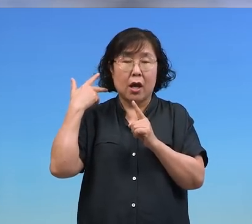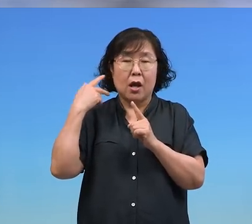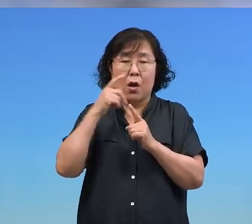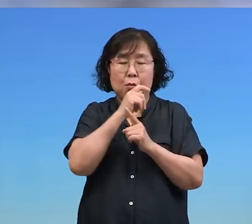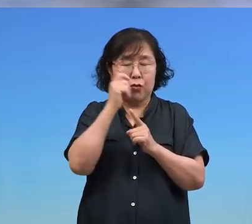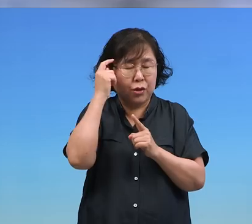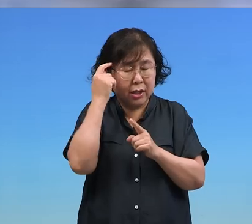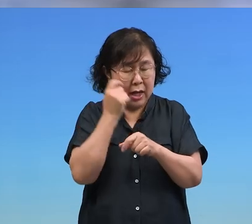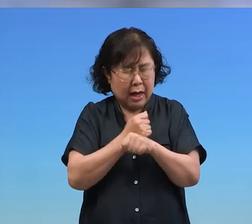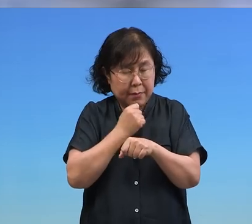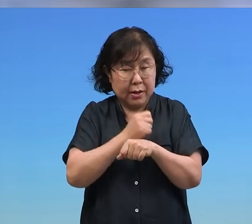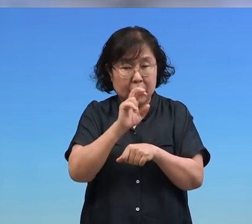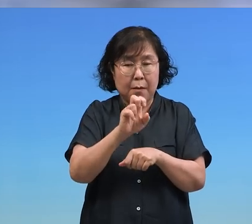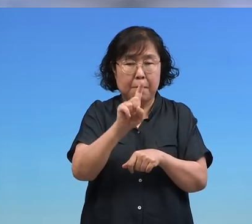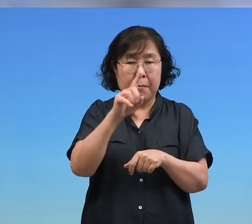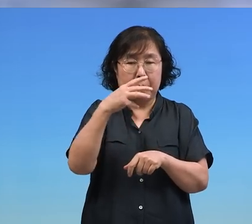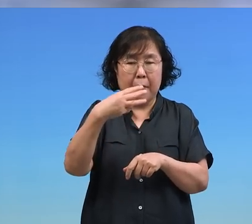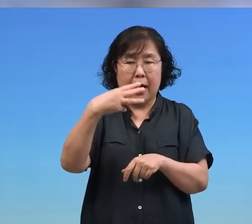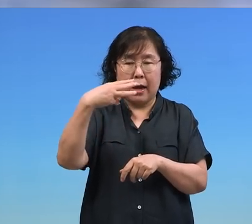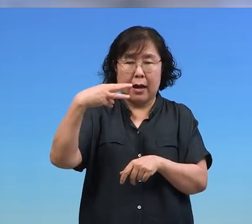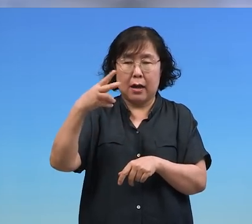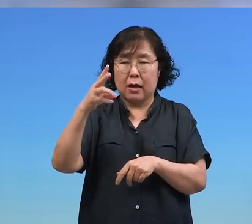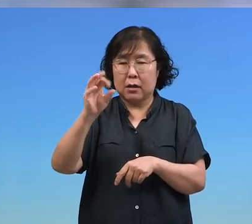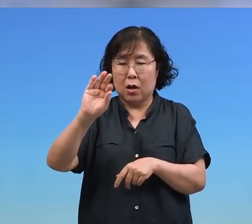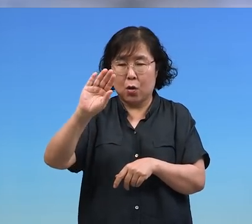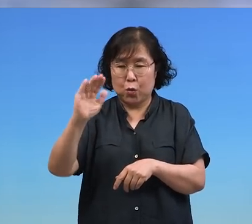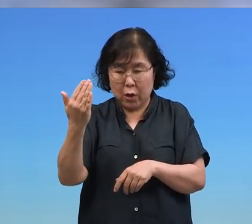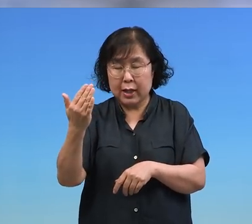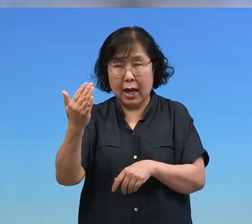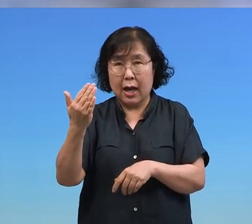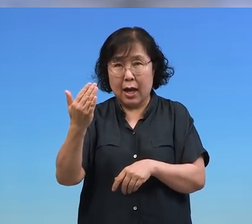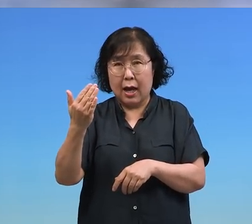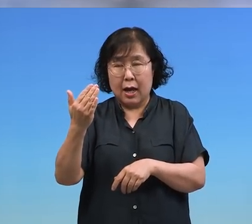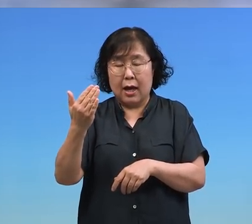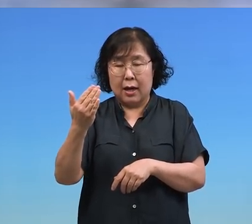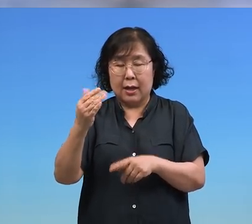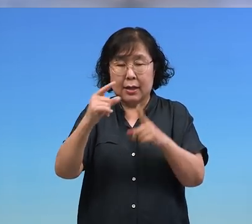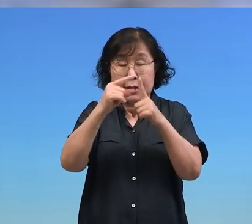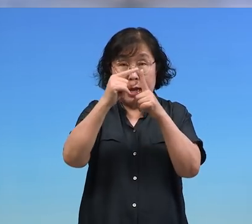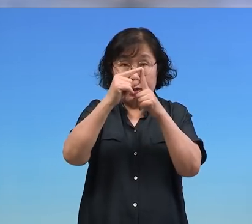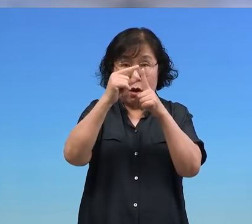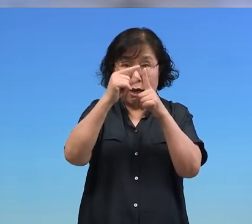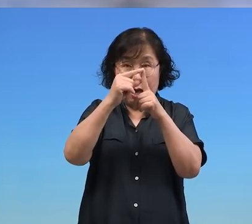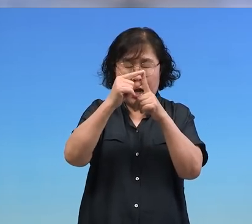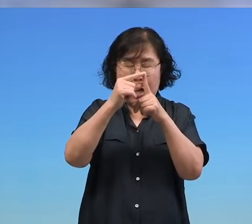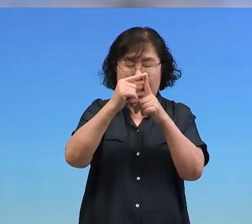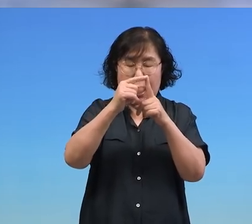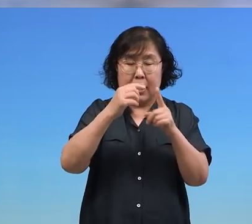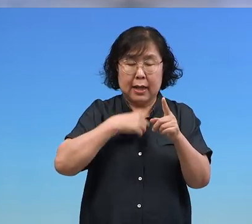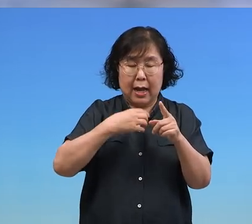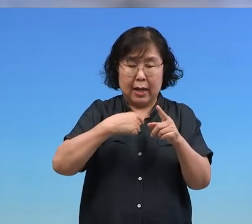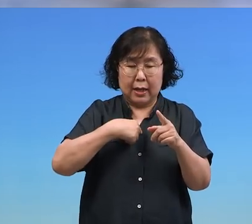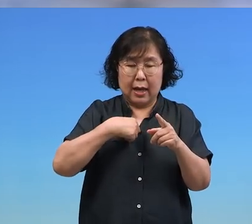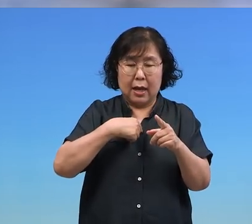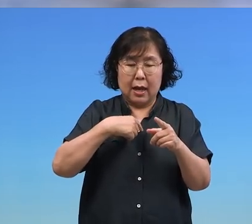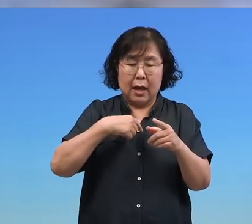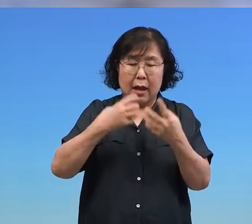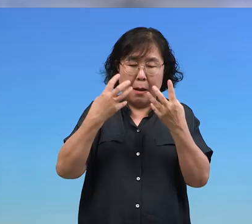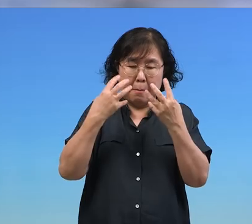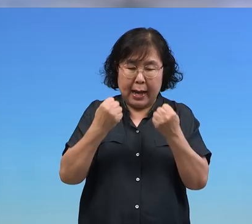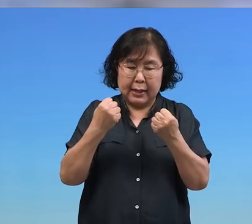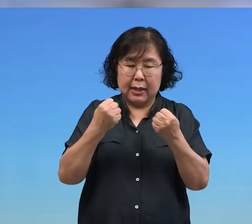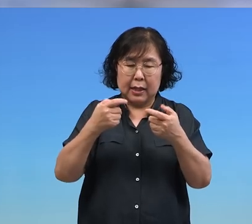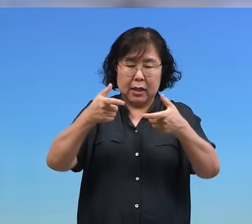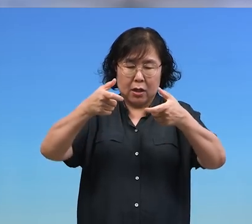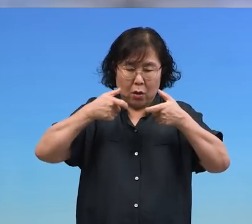망령됨 망령되다 이게 저에게 많은 생각거리를 제공해 주고